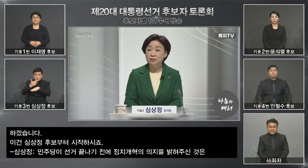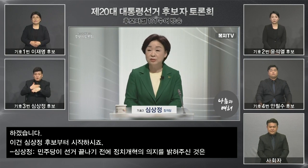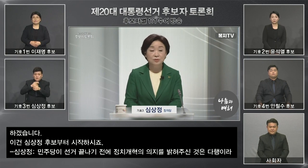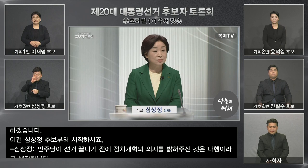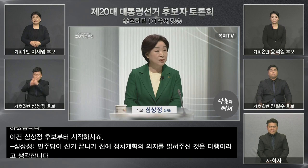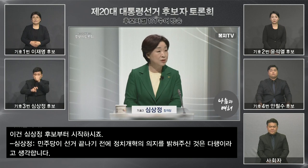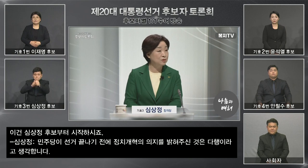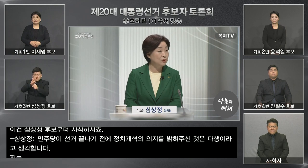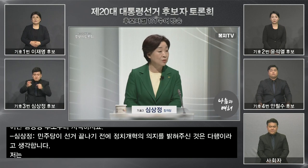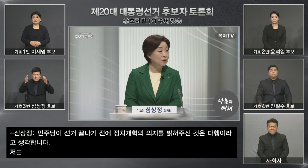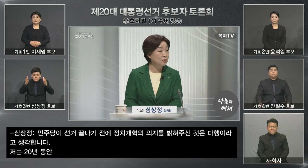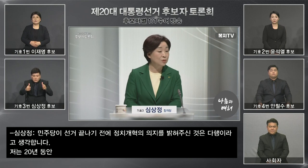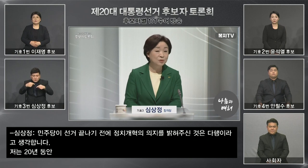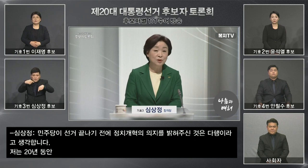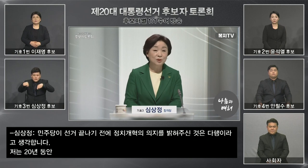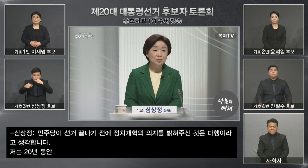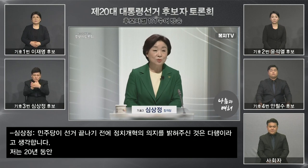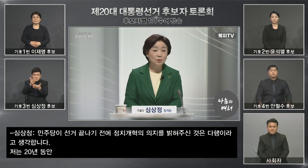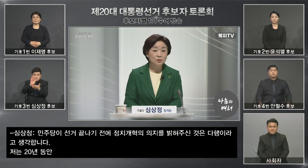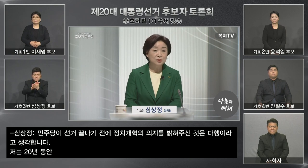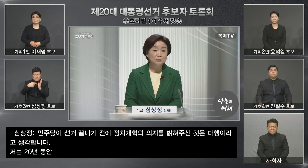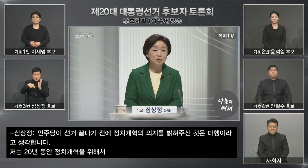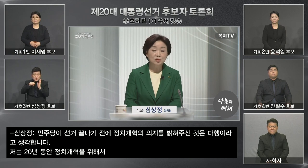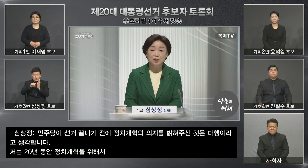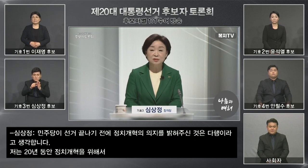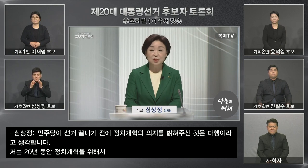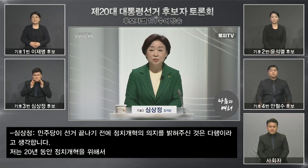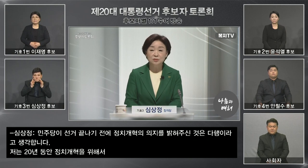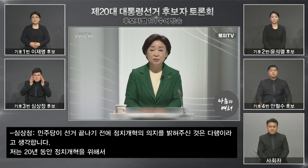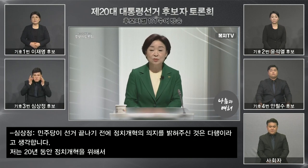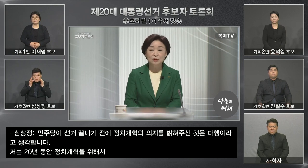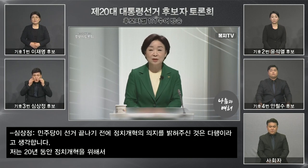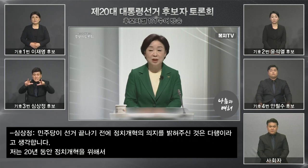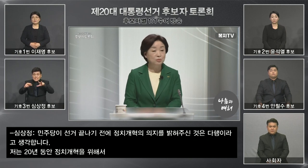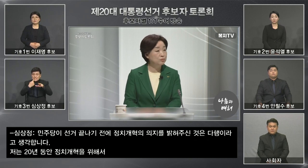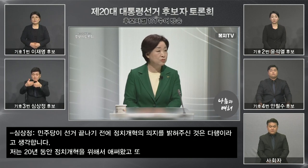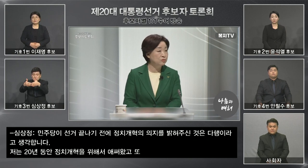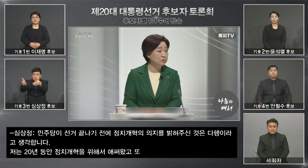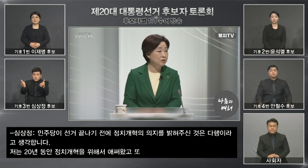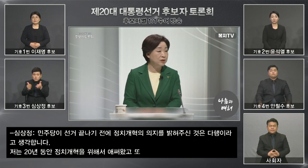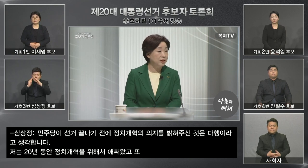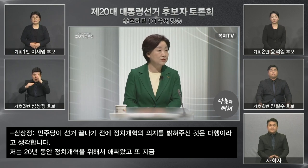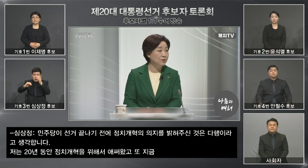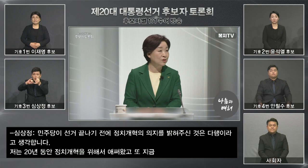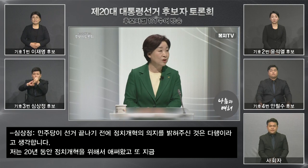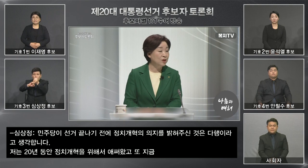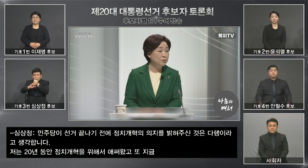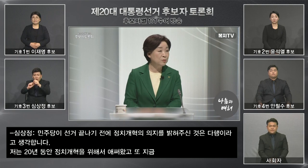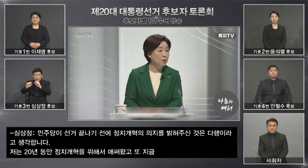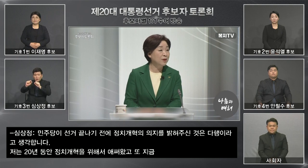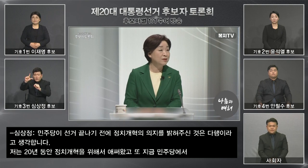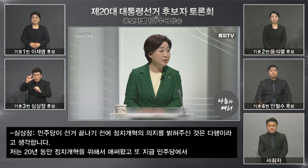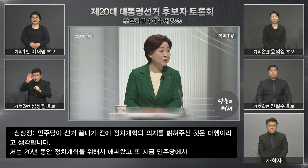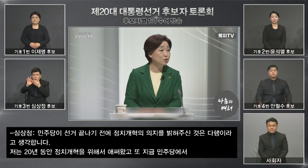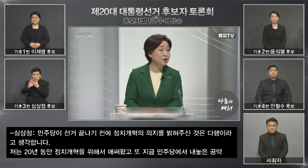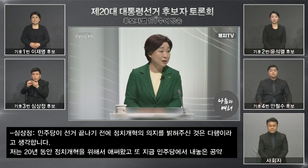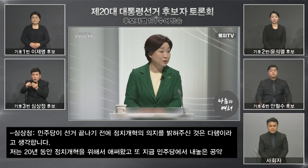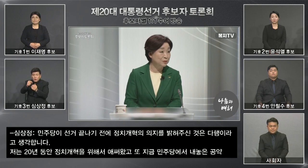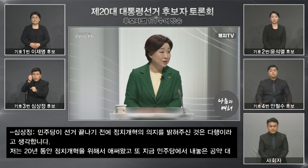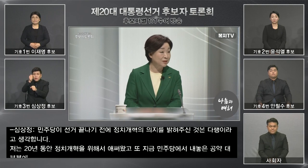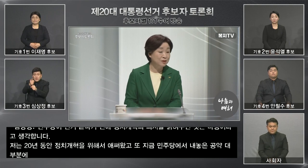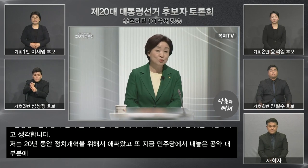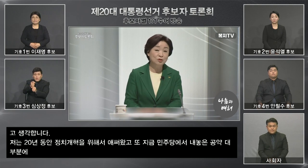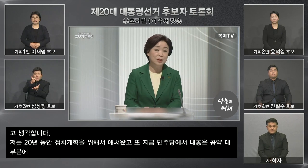정치개혁을 위해서 애써왔고 또 지금 민주당에서 내놓은 공약 대부분에 대해서 이미 법안을